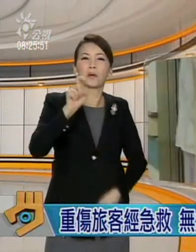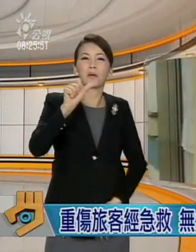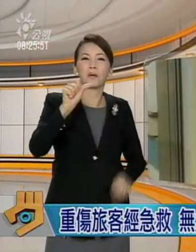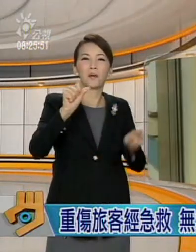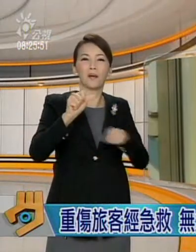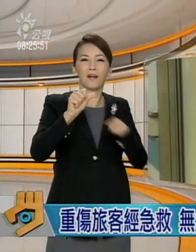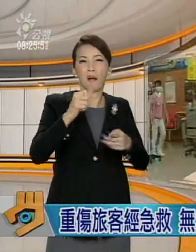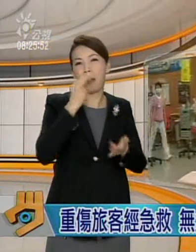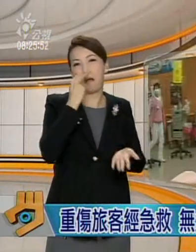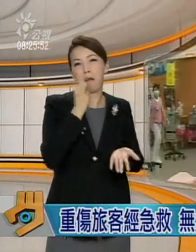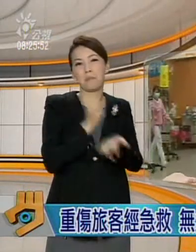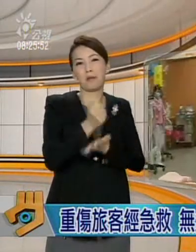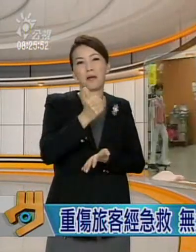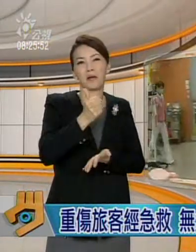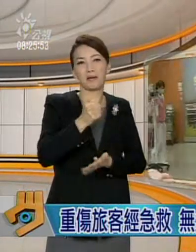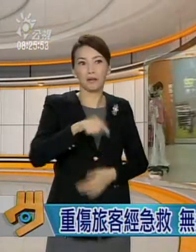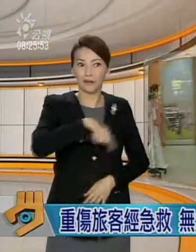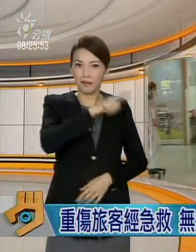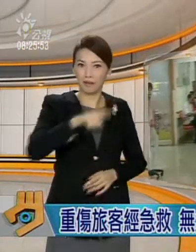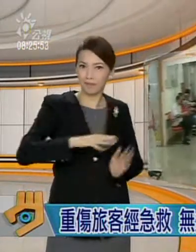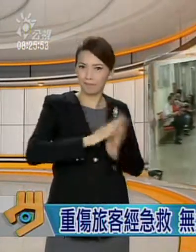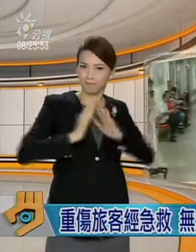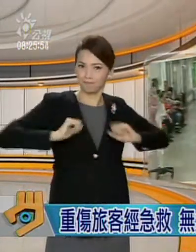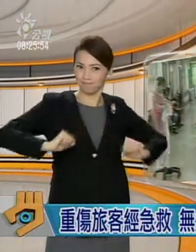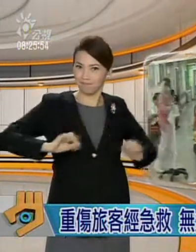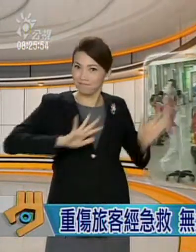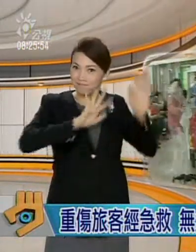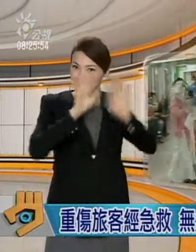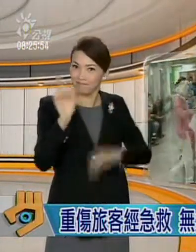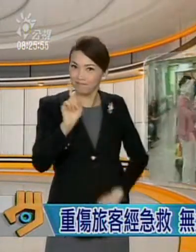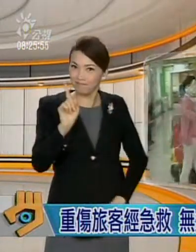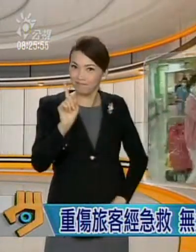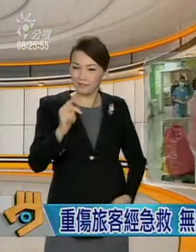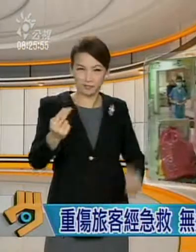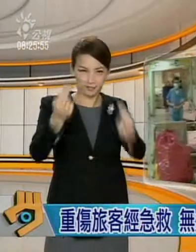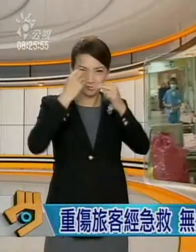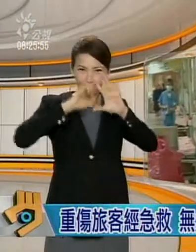客幸运逃生，我们来看看他们目前恢复的情况。